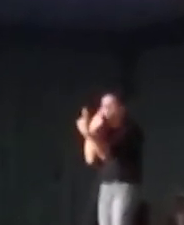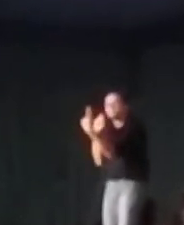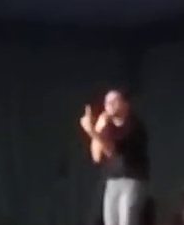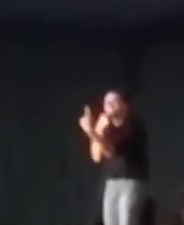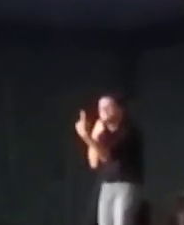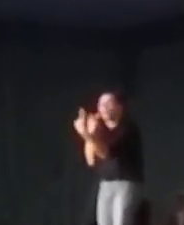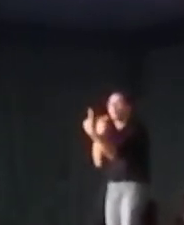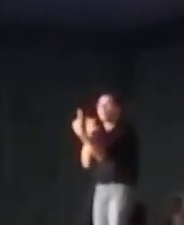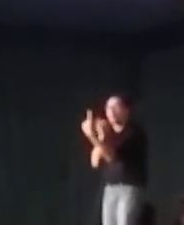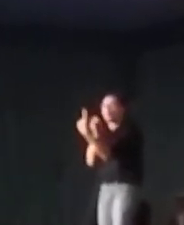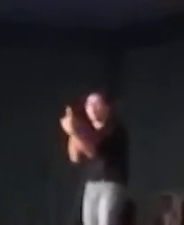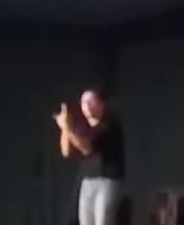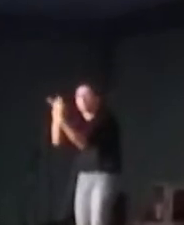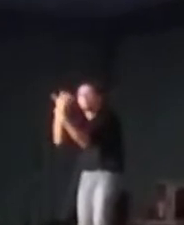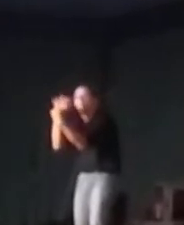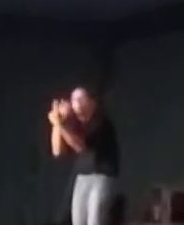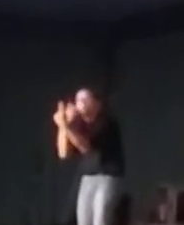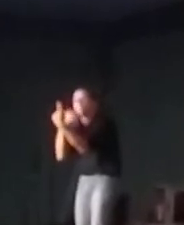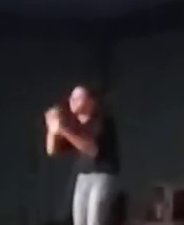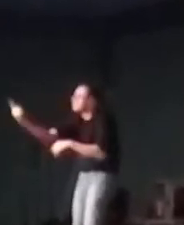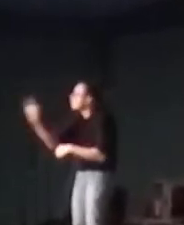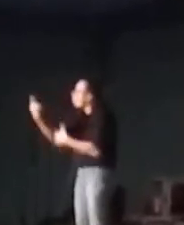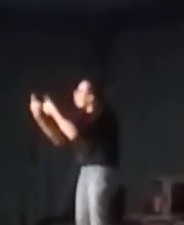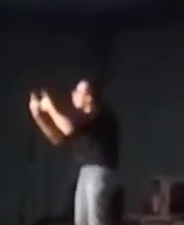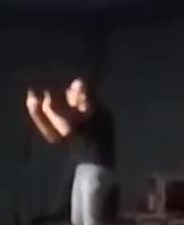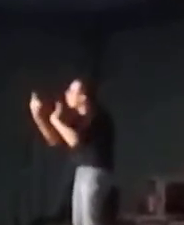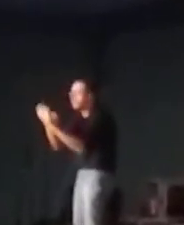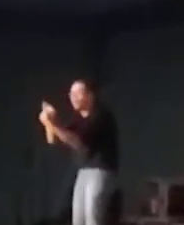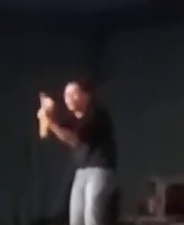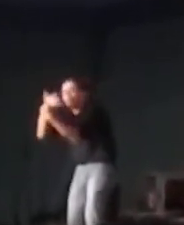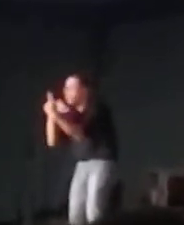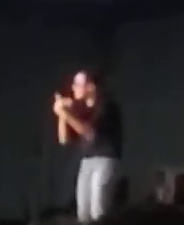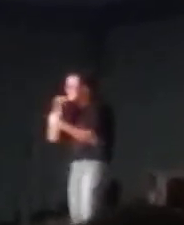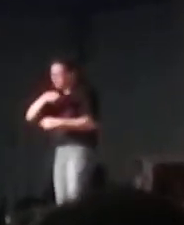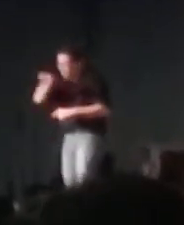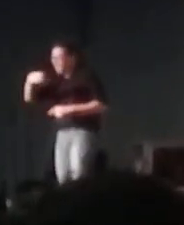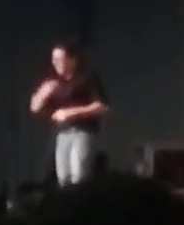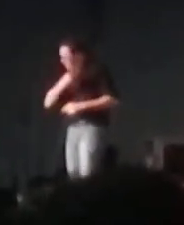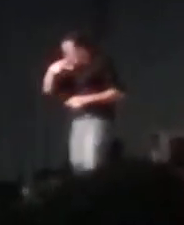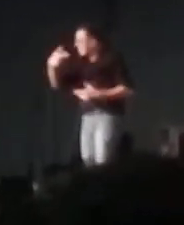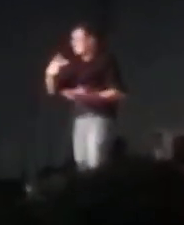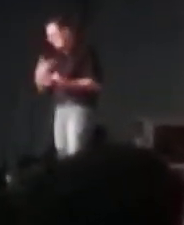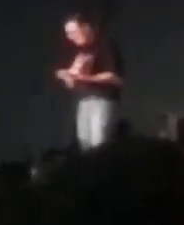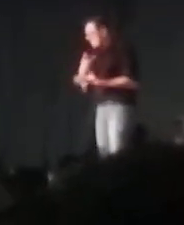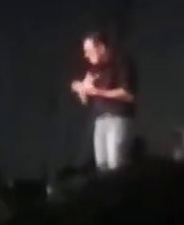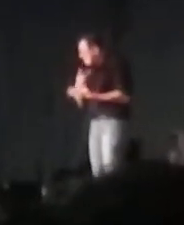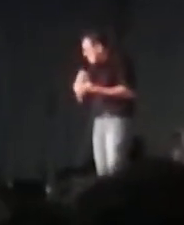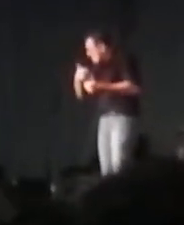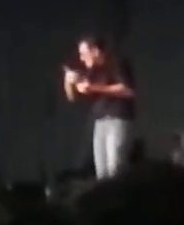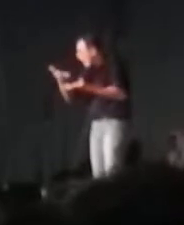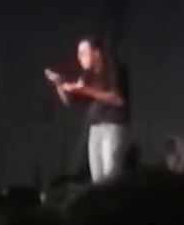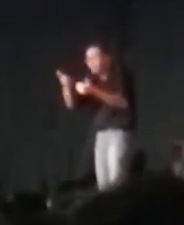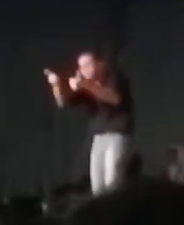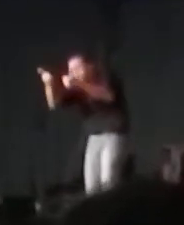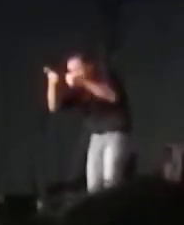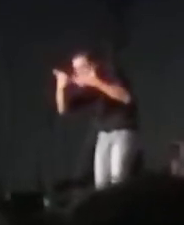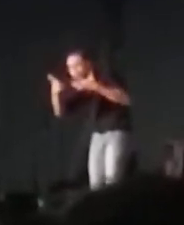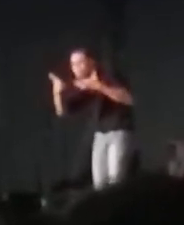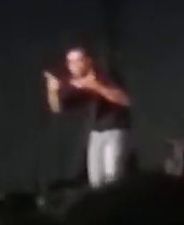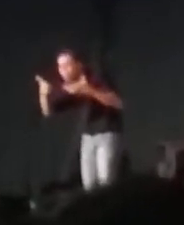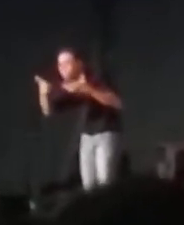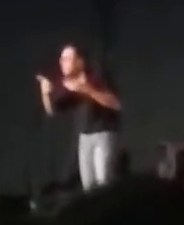uma pessoa que está tudo errado na vida dela, mas pode não estar na do próximo. Então, e acho